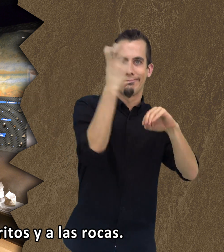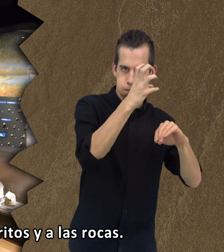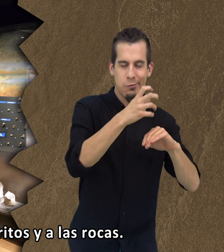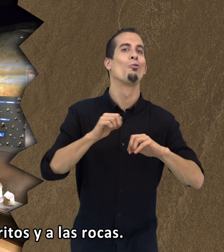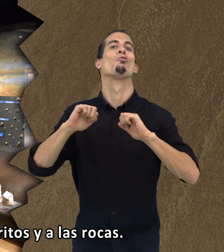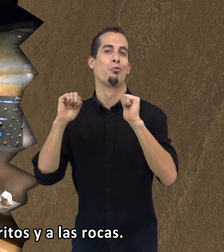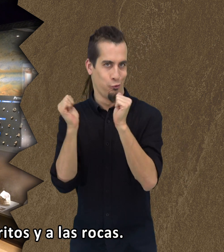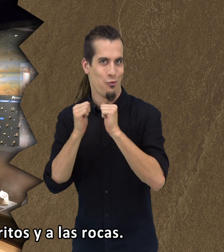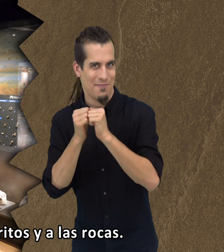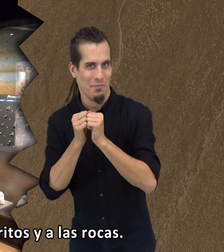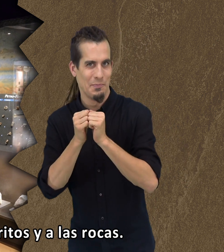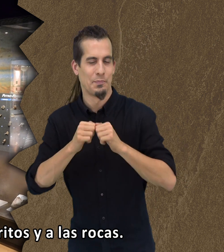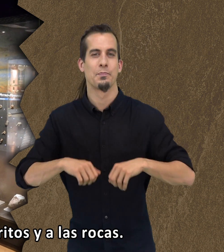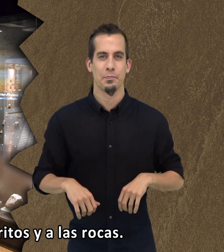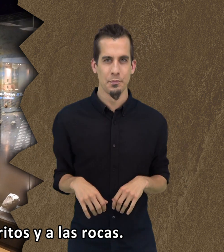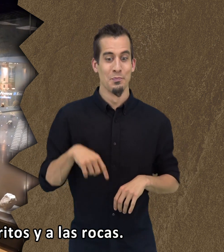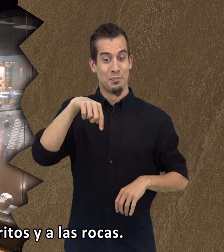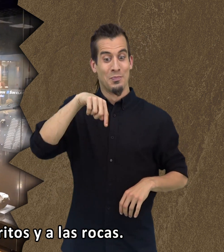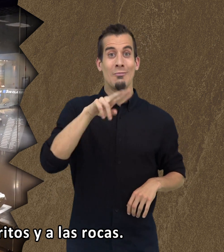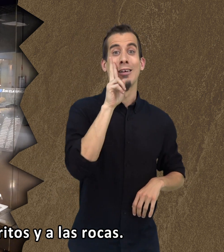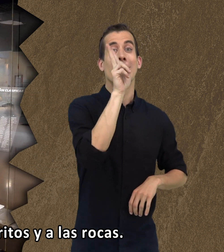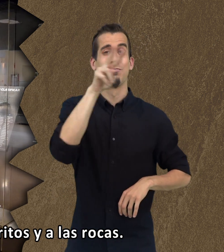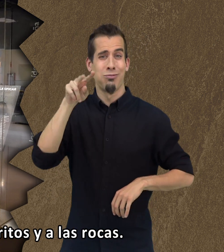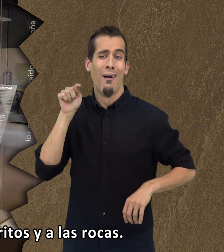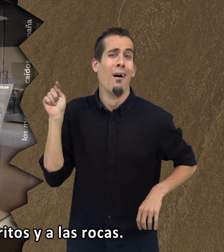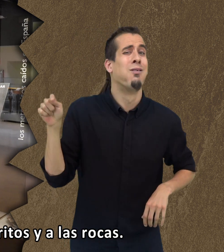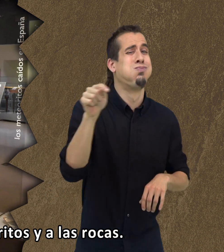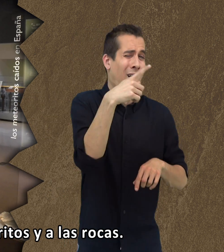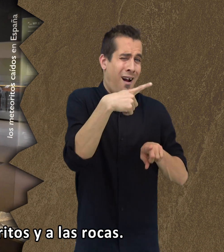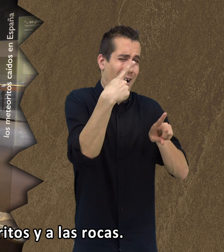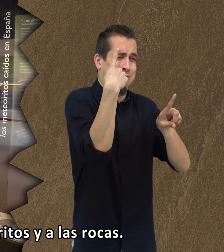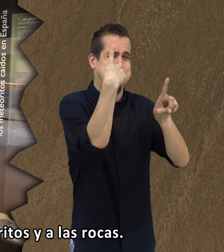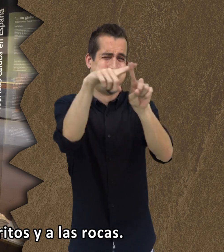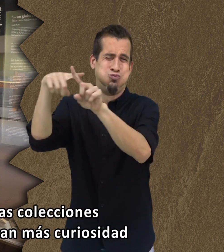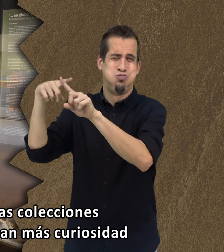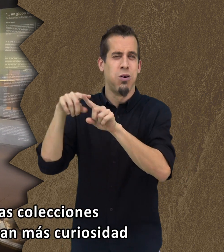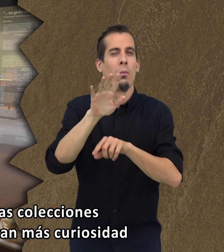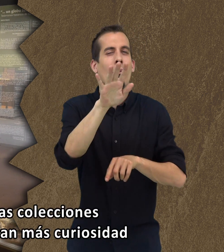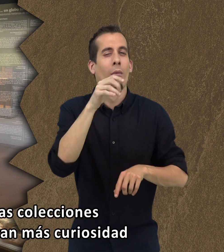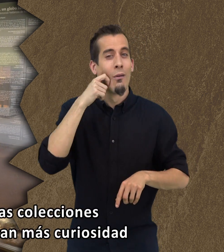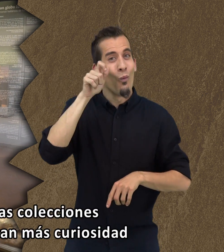el final de la exposición está dedicada a los meteoritos y a las rocas